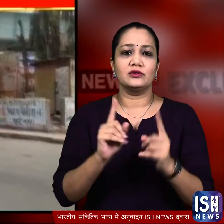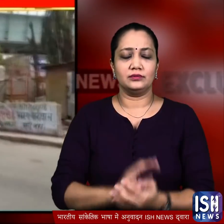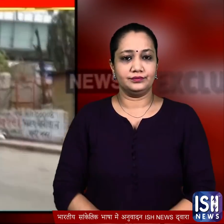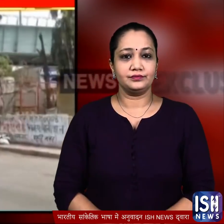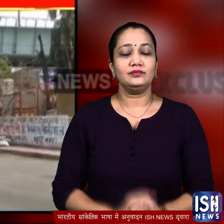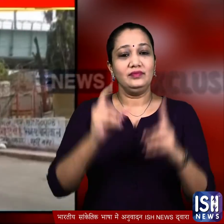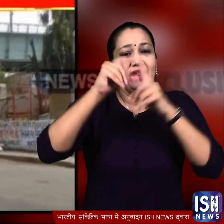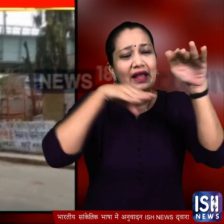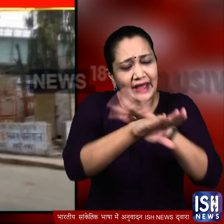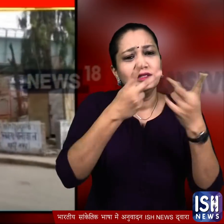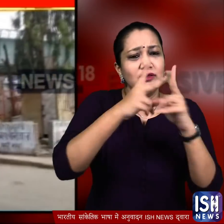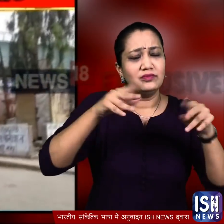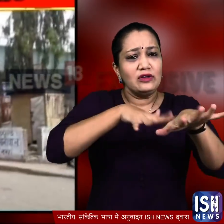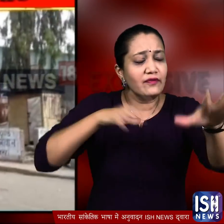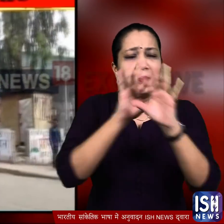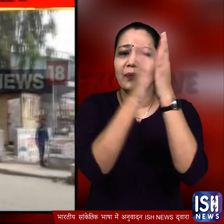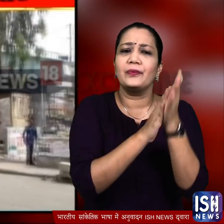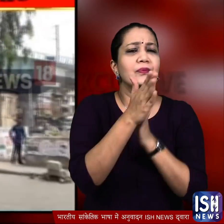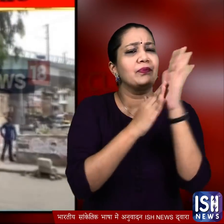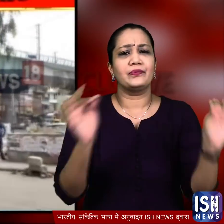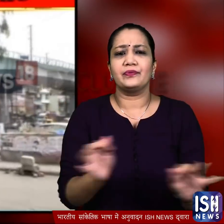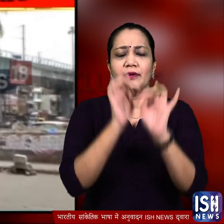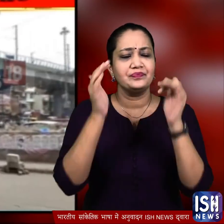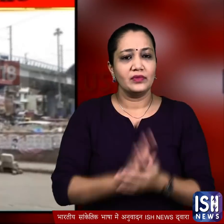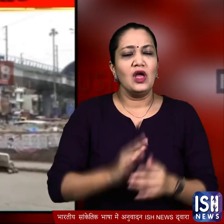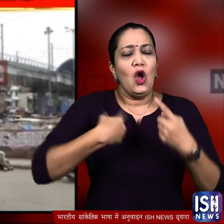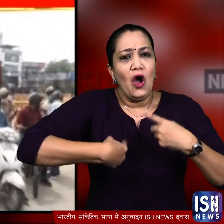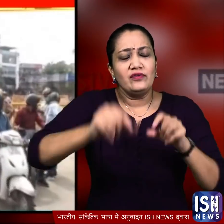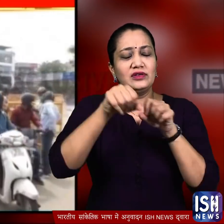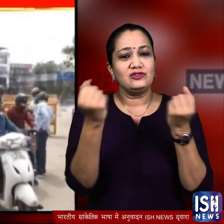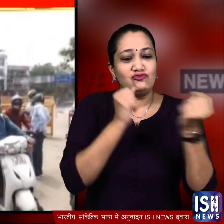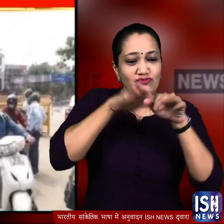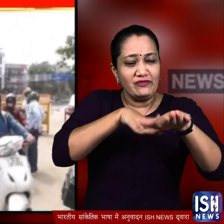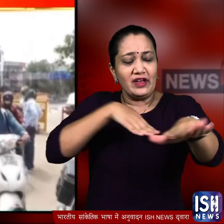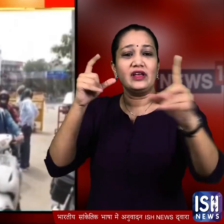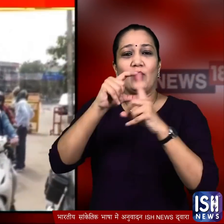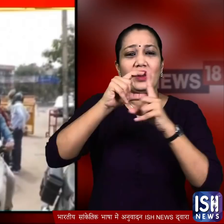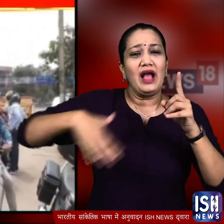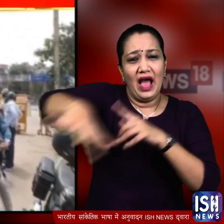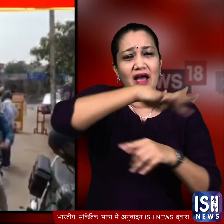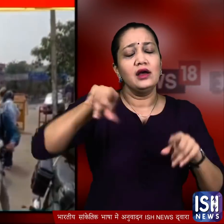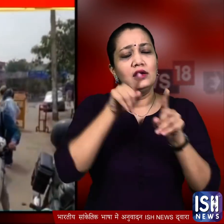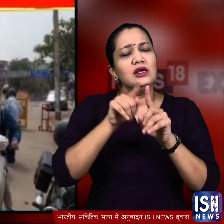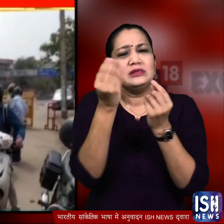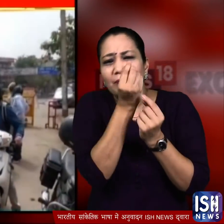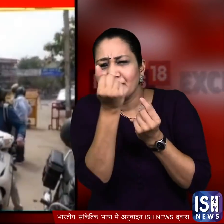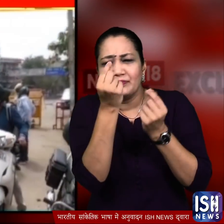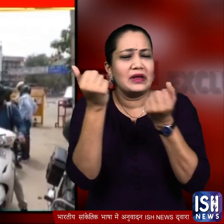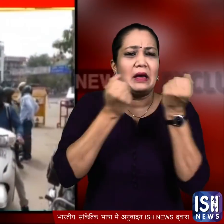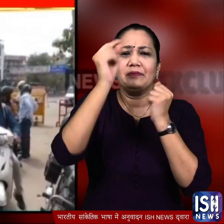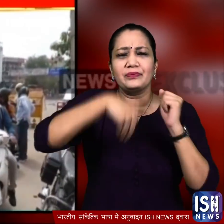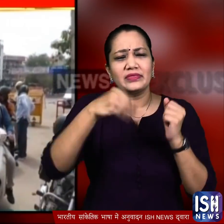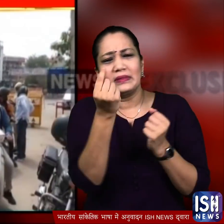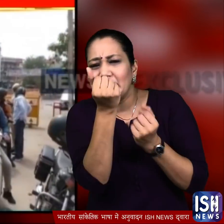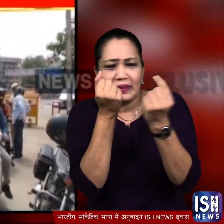दिल्ली के अंदर के इलाकों में सड़कों पर ट्रैफिक न के बराबर ही रहा। हमेशा ट्रैफिक जैम से बेहाल रहने वाले द्वारिका मोड़ पर भी इक्का दुक्का गाड़ियां